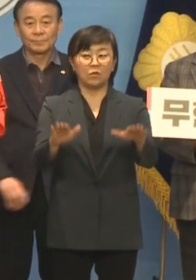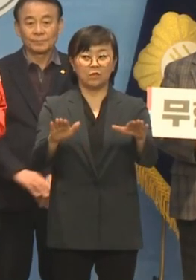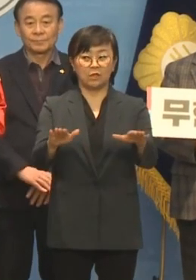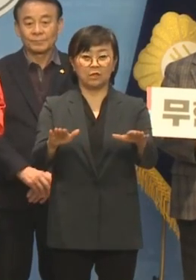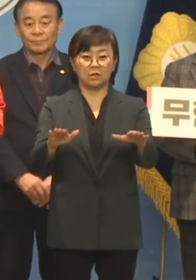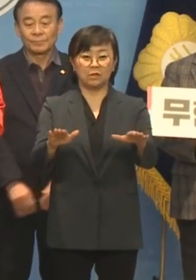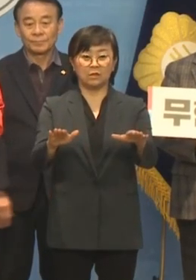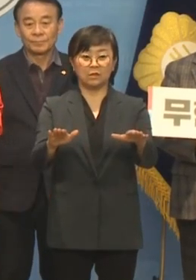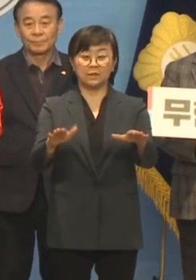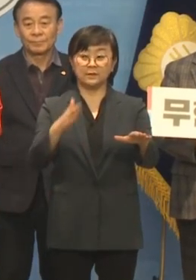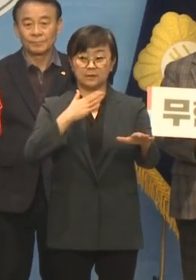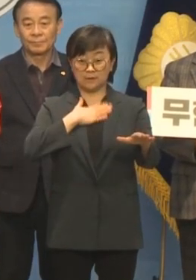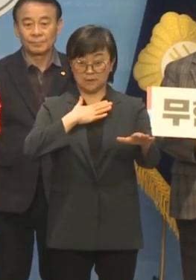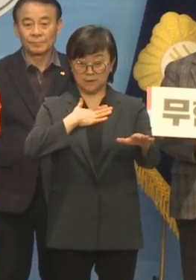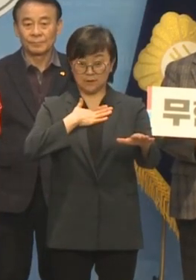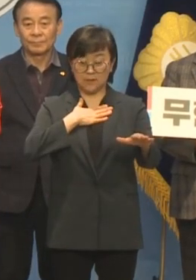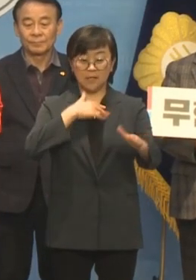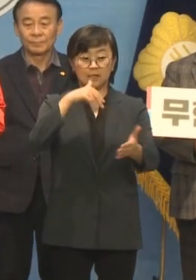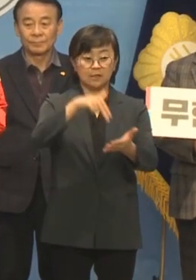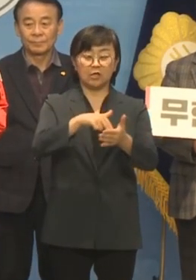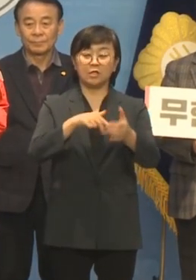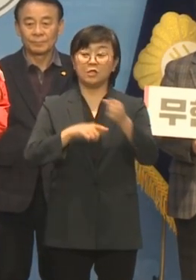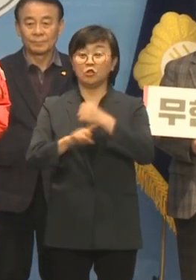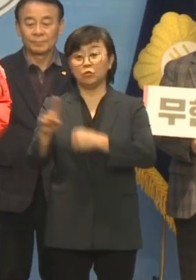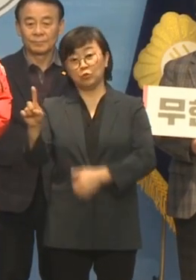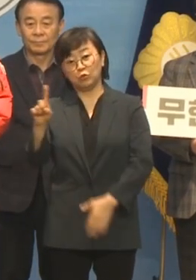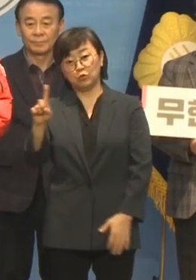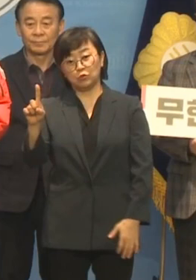오늘 제가 이 자리에 선 것은